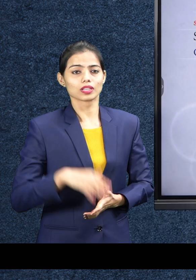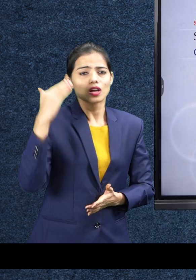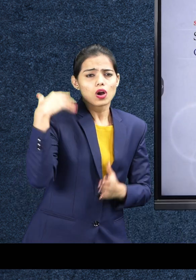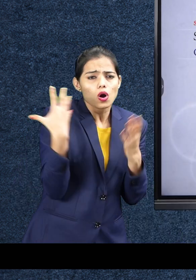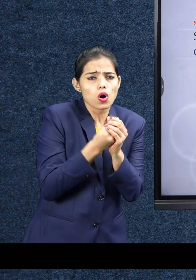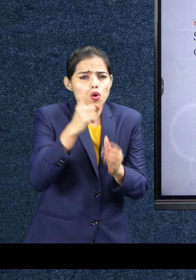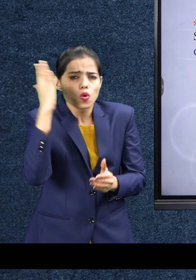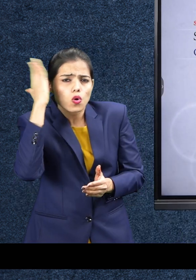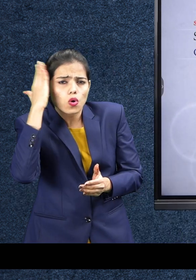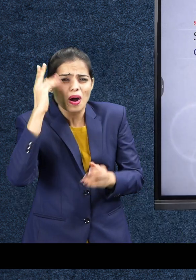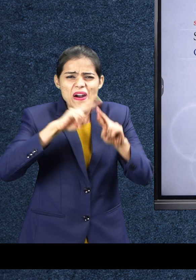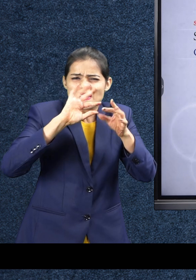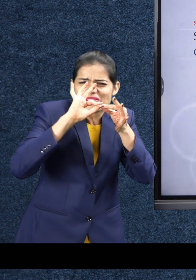గోళం వాల్యూమ్ ఈజ్ ఈక్వల్ టు